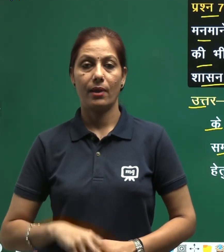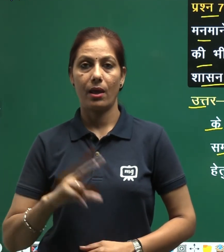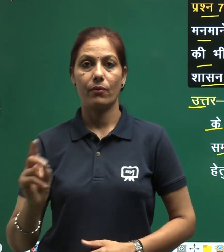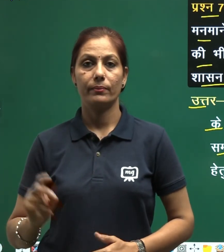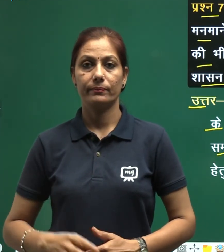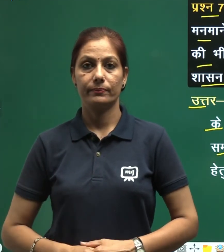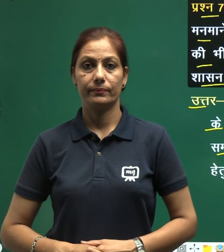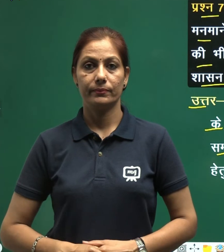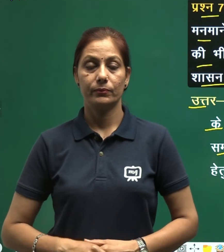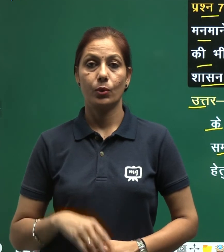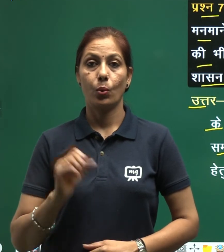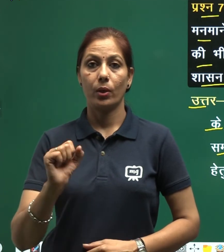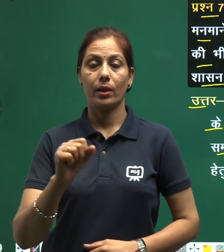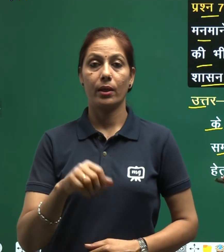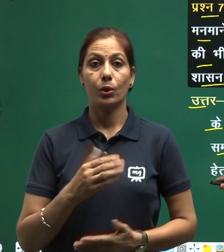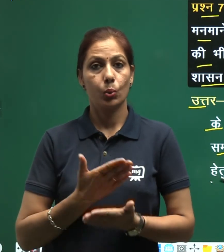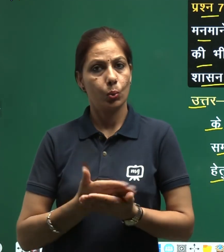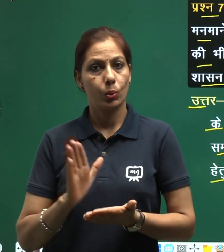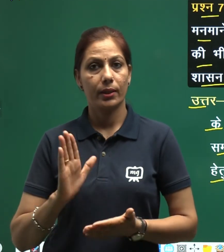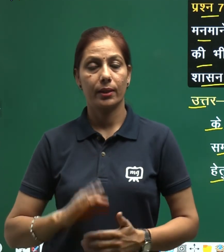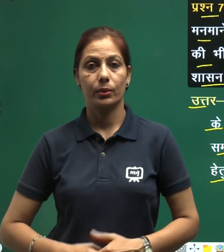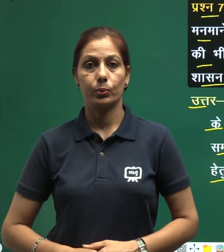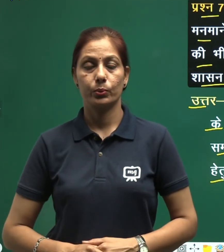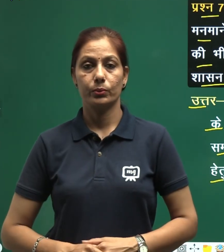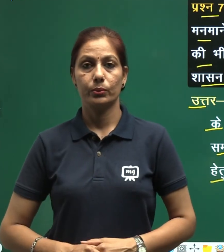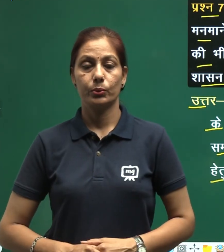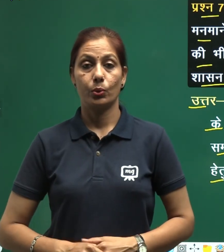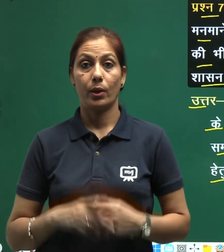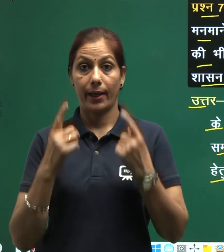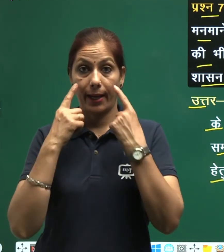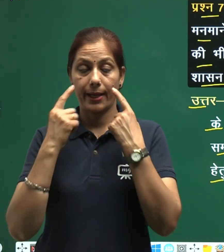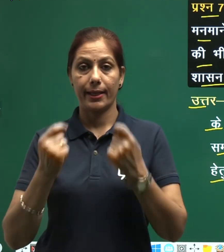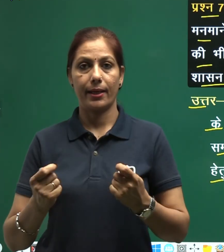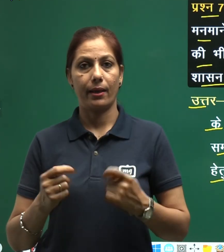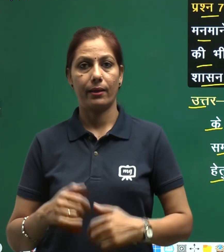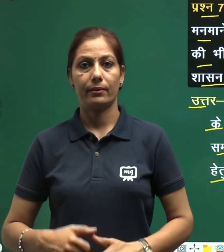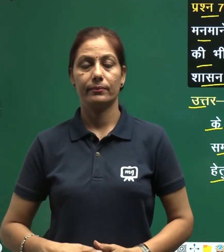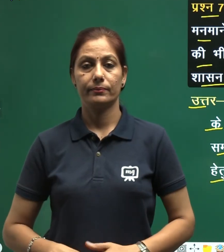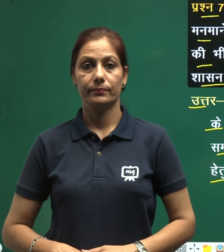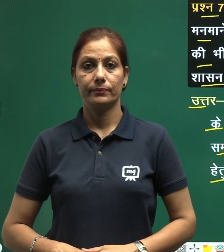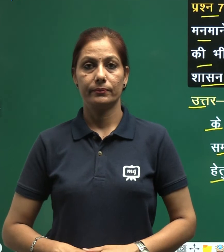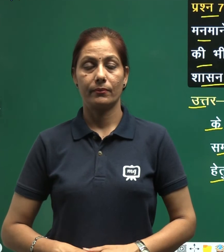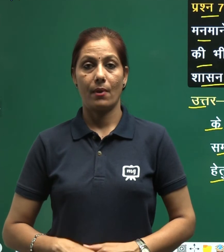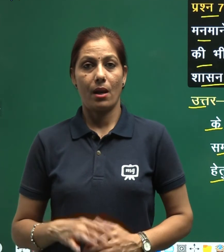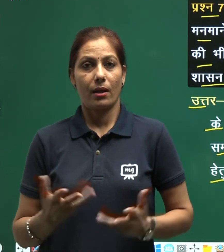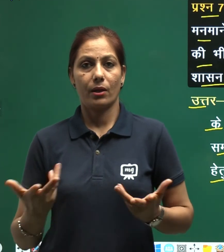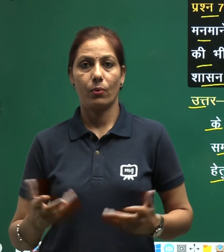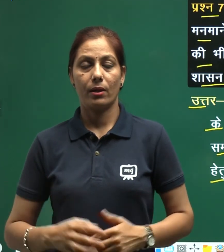एवं उन्हें दूर करने हेतु प्रयास करना है, ना